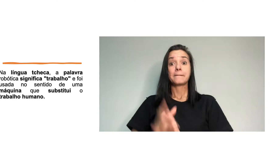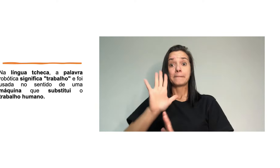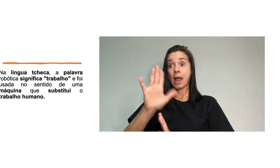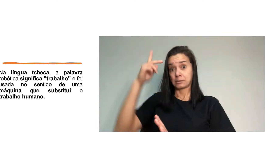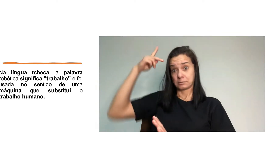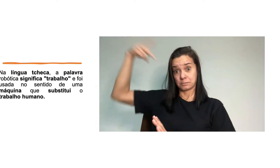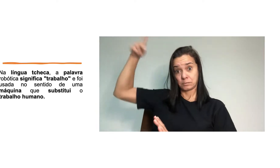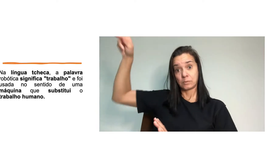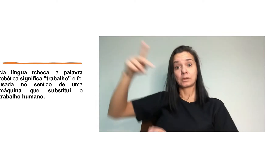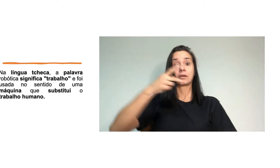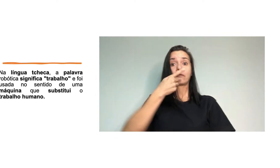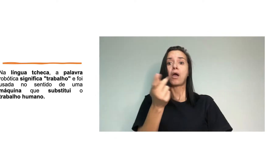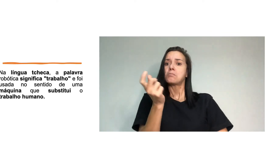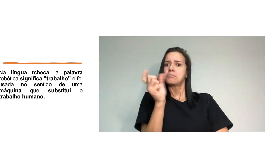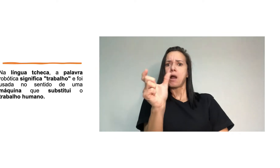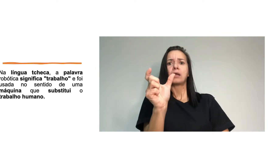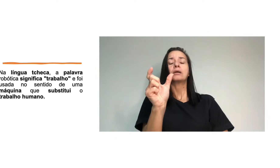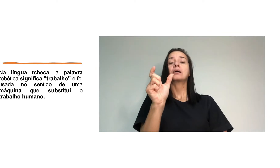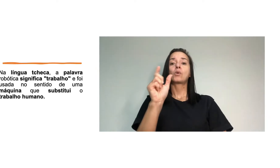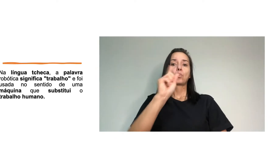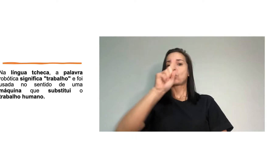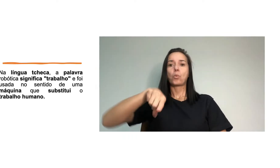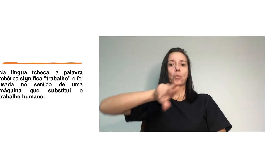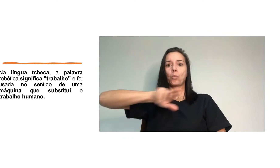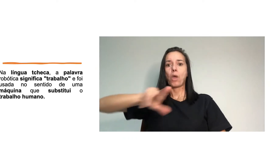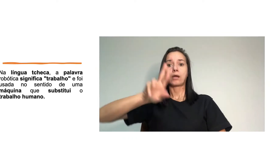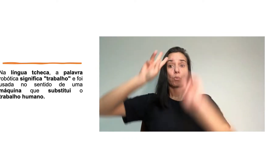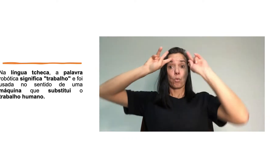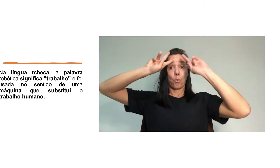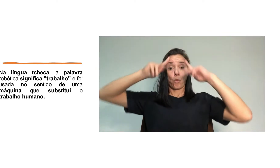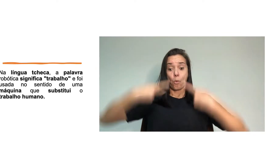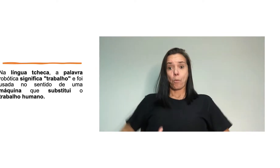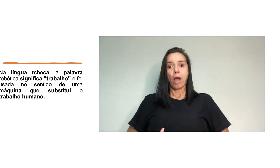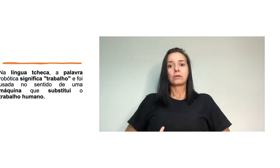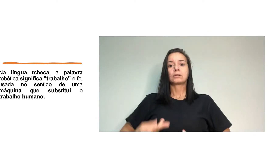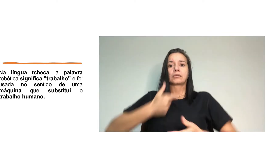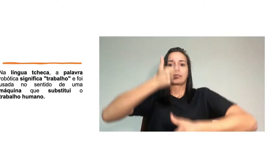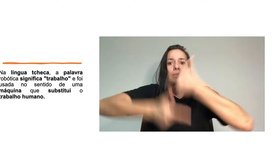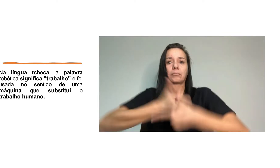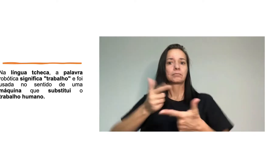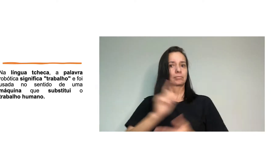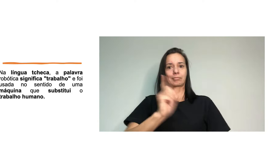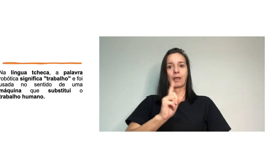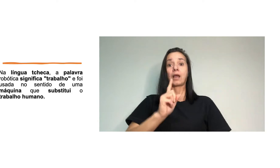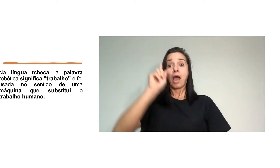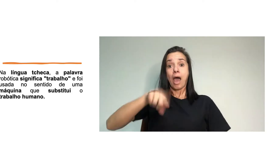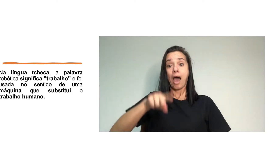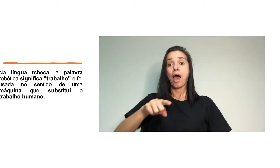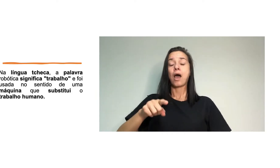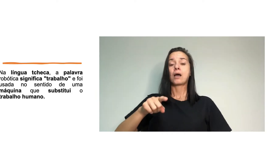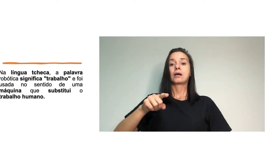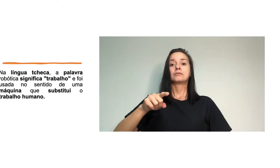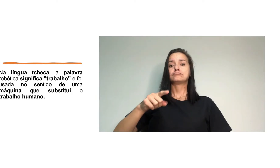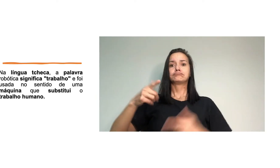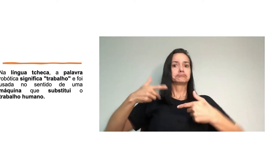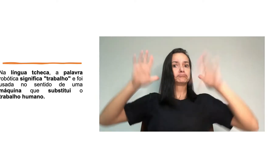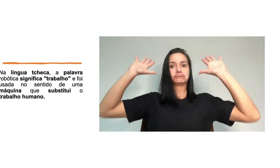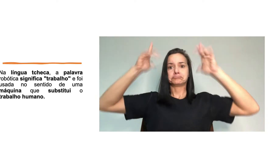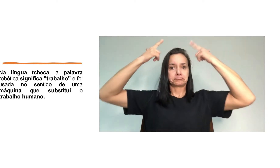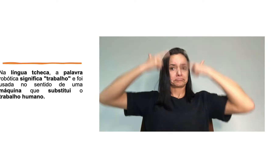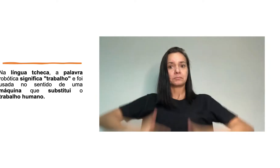e ela é usada no sentido, não é o sentido do trabalho humano,